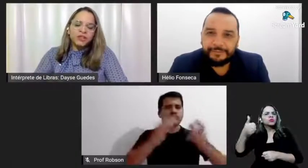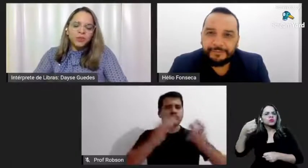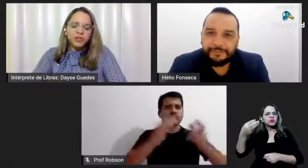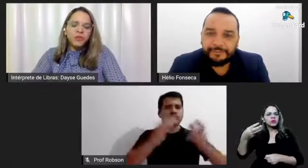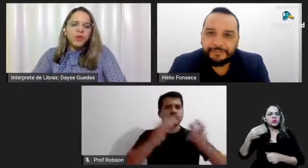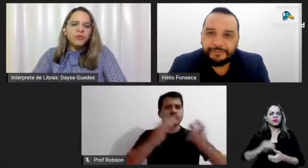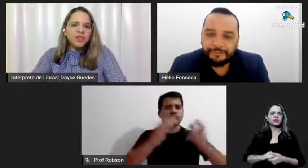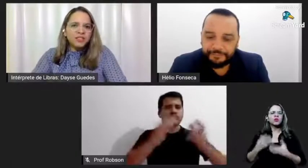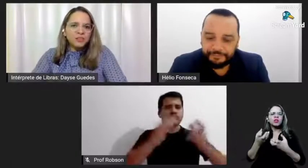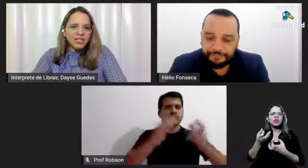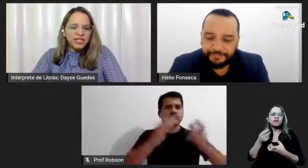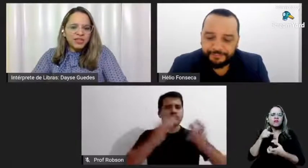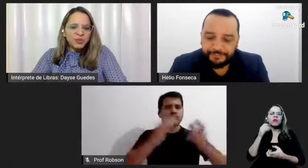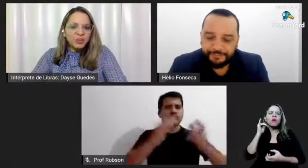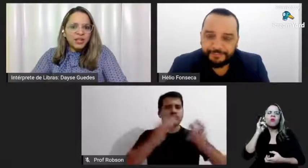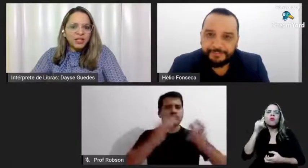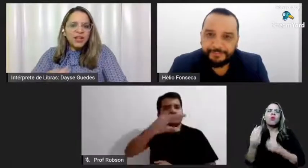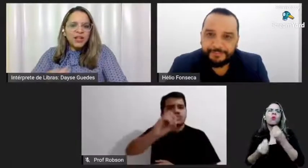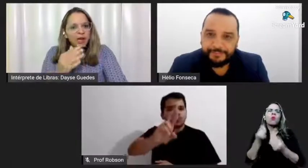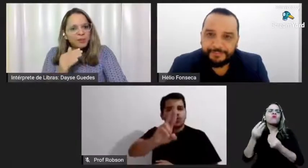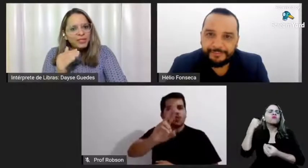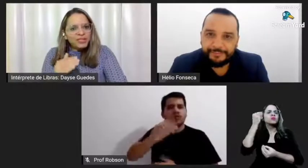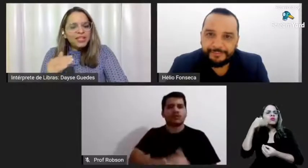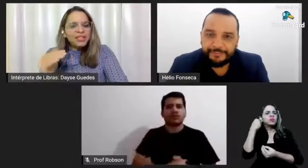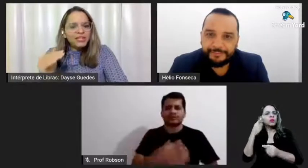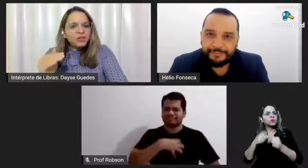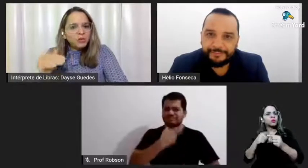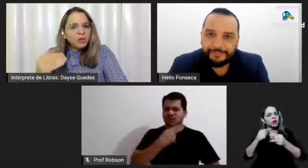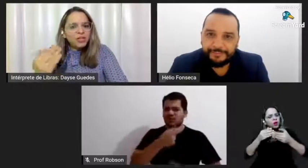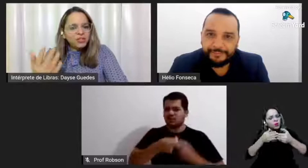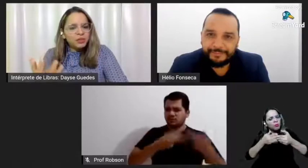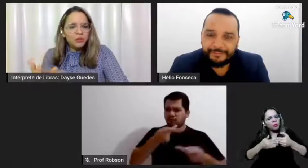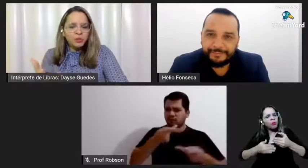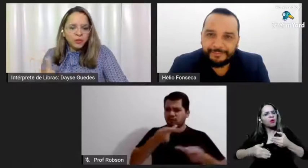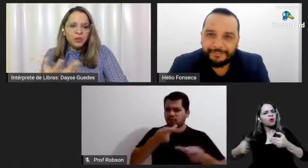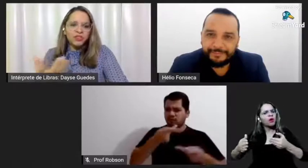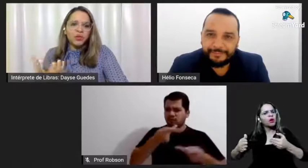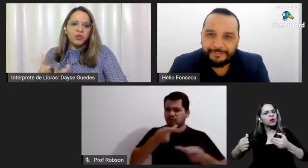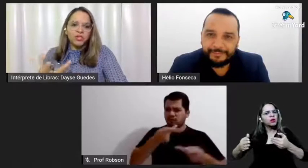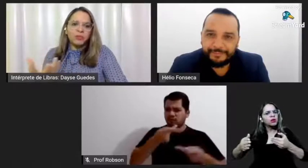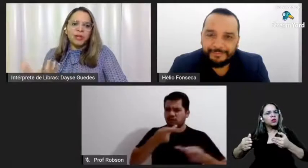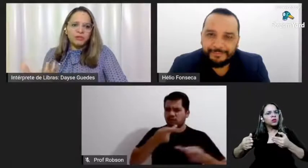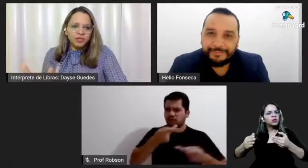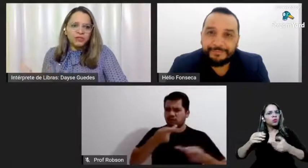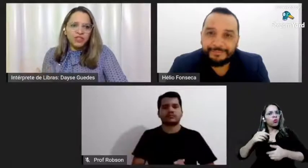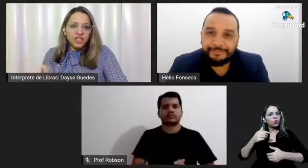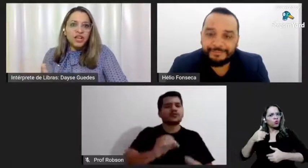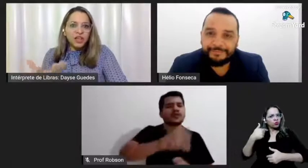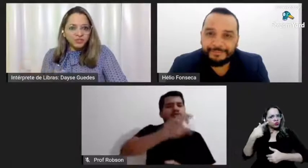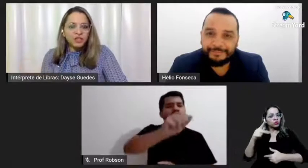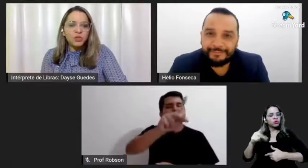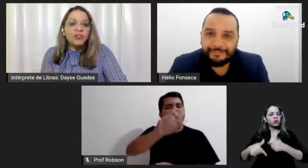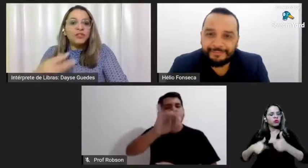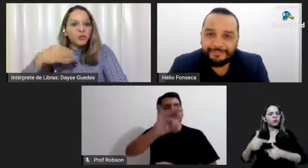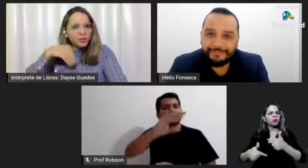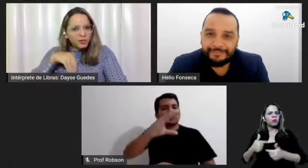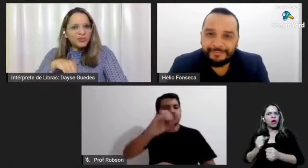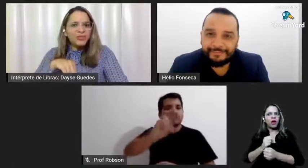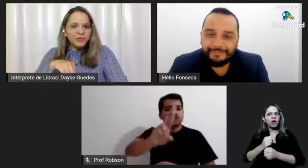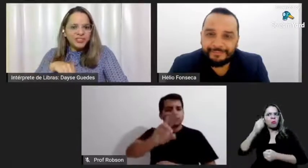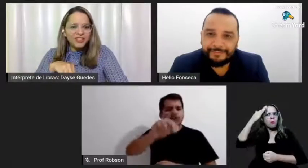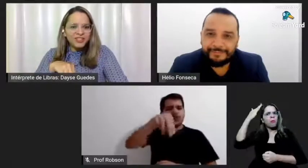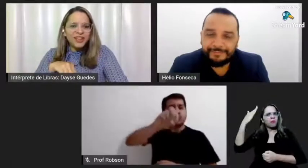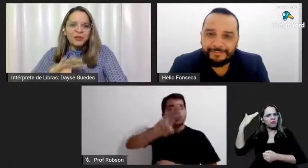você contasse um pouquinho como foi essa experiência, porque a partir dali que tomou uma grande proporção o trabalho que você já efetuava